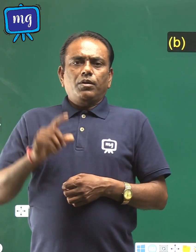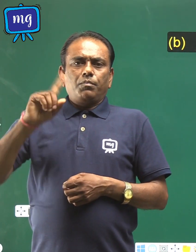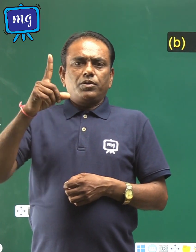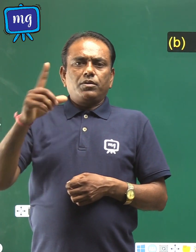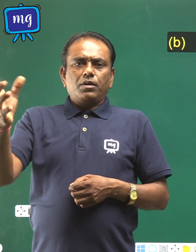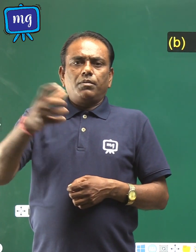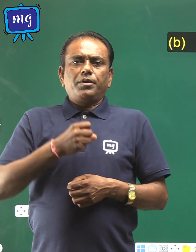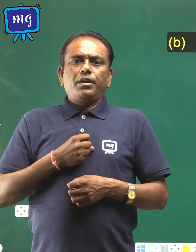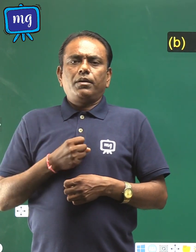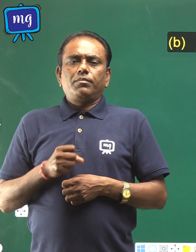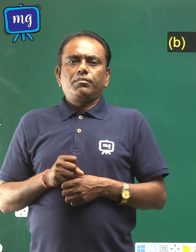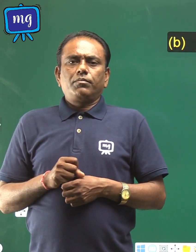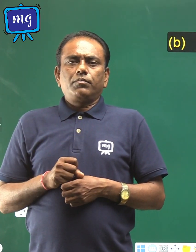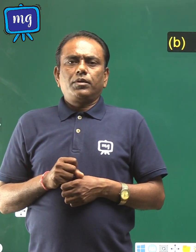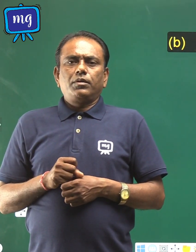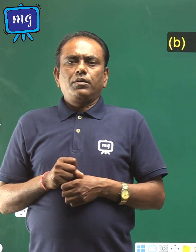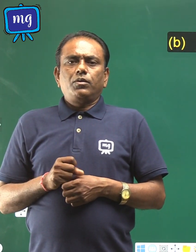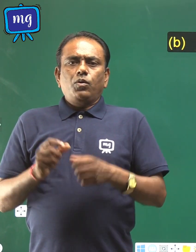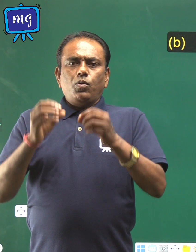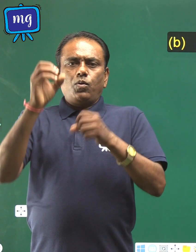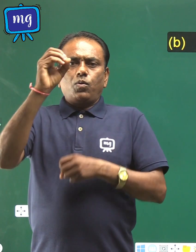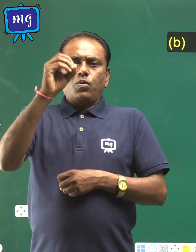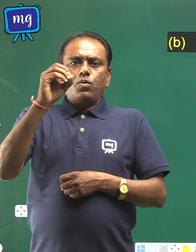सबसे पहले हमने ओ